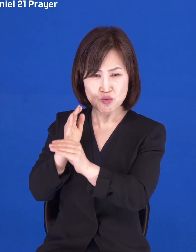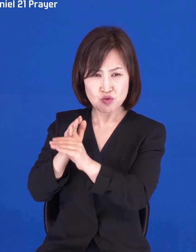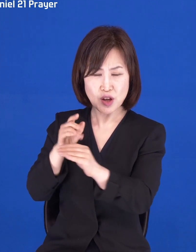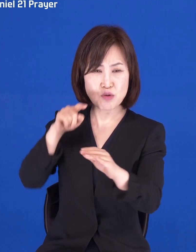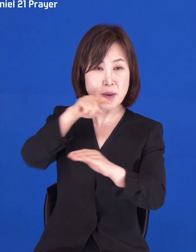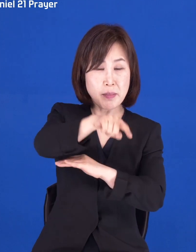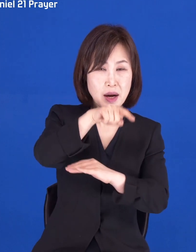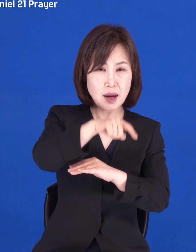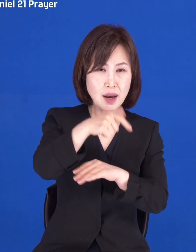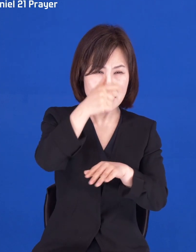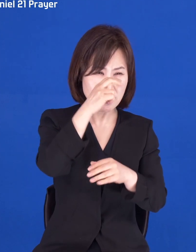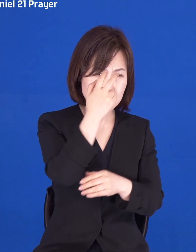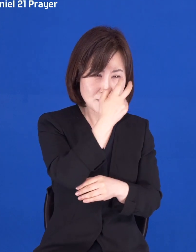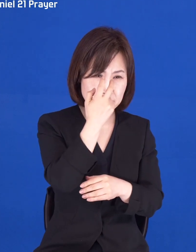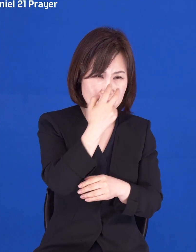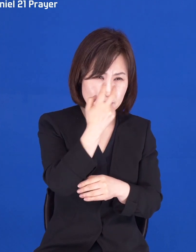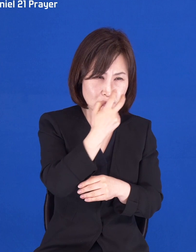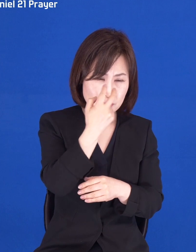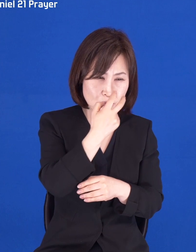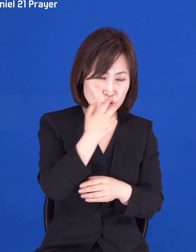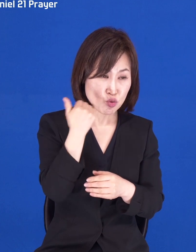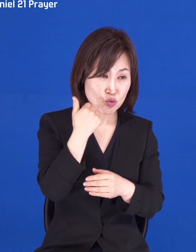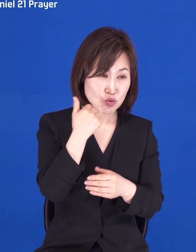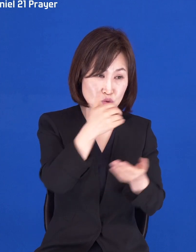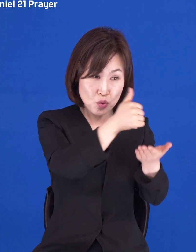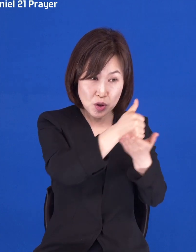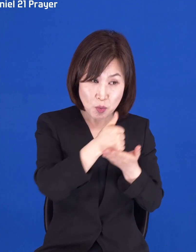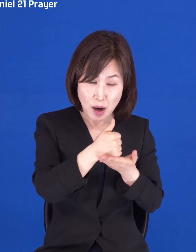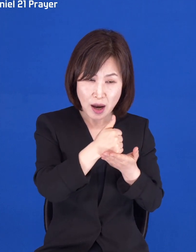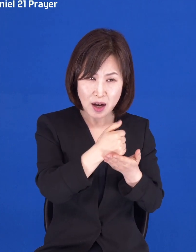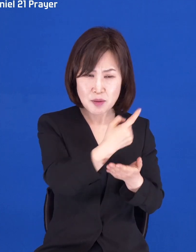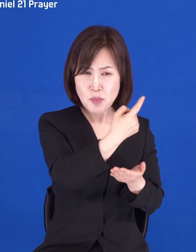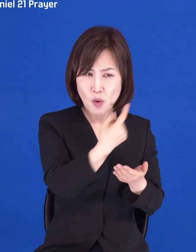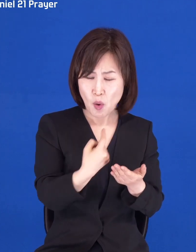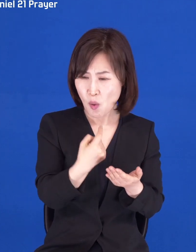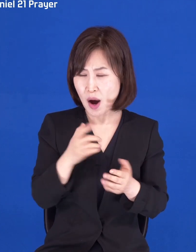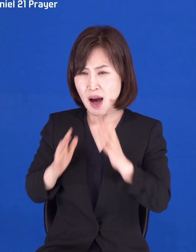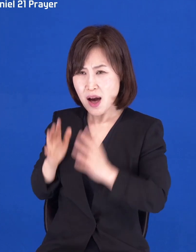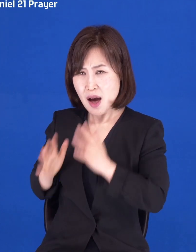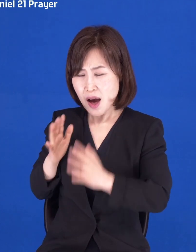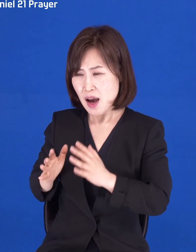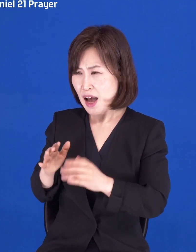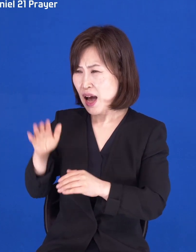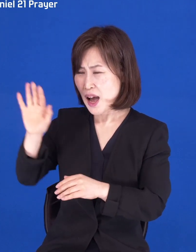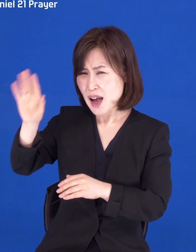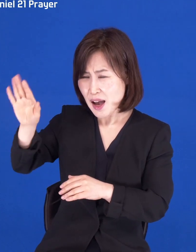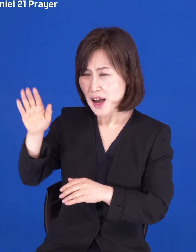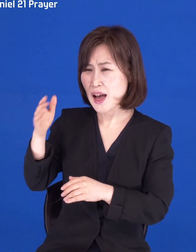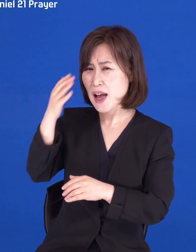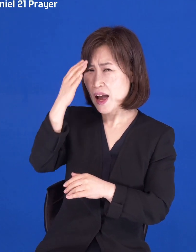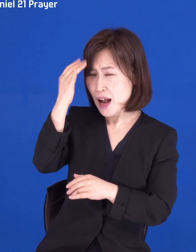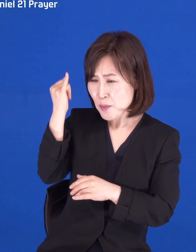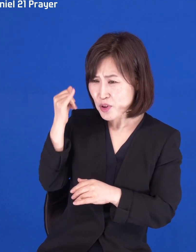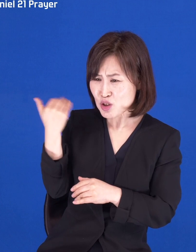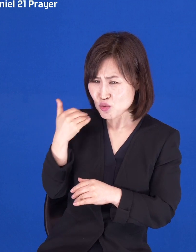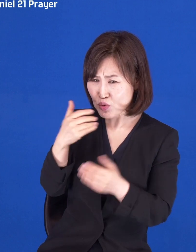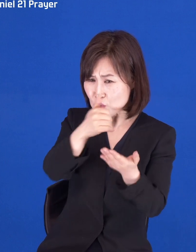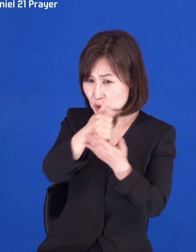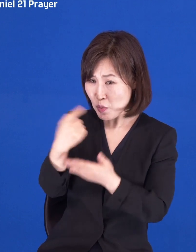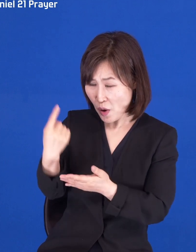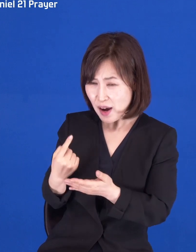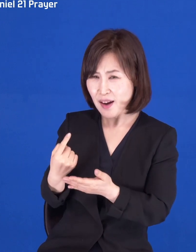우리 집 쪽으로 오시는 손님이 있는 것 같으면 먼저 뛰어들어가서 할머니 지금 손님이 오시는 것 같다고